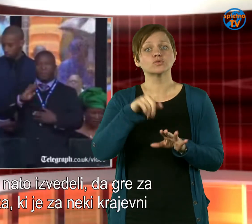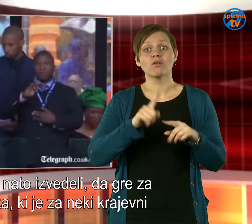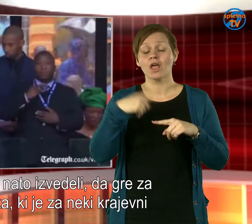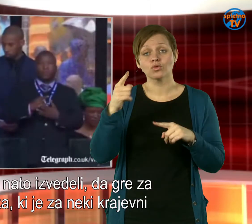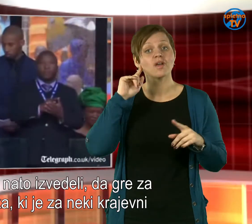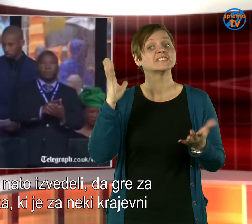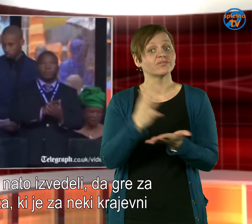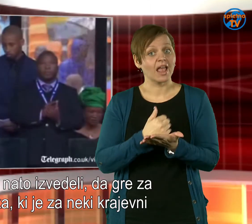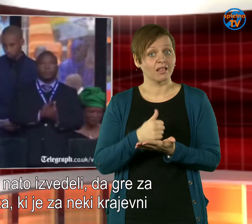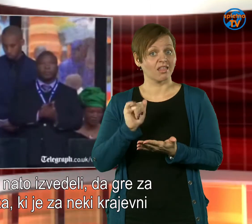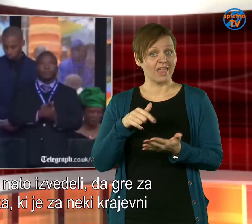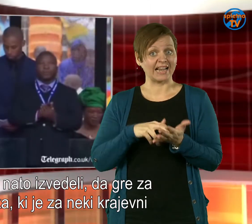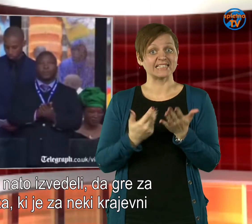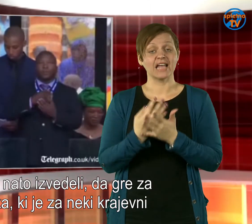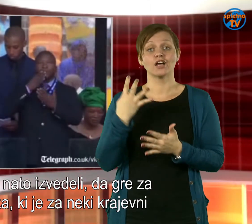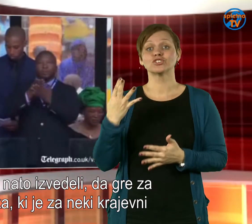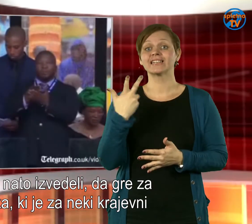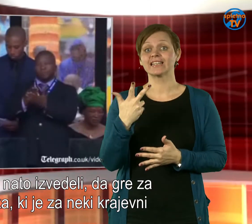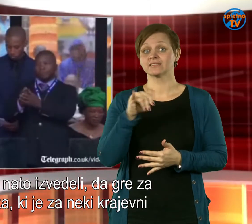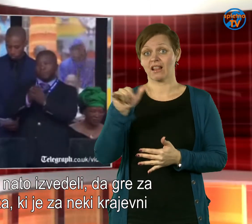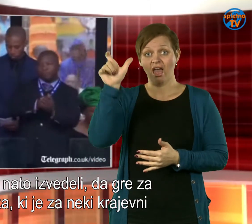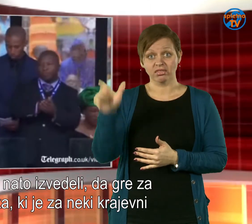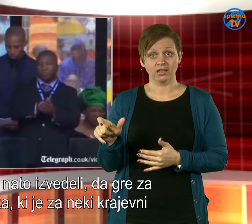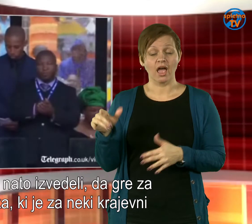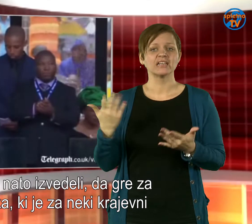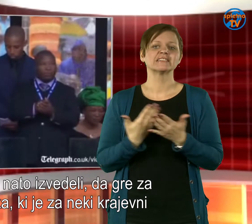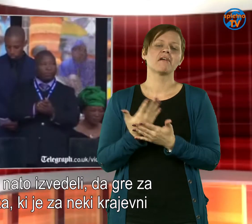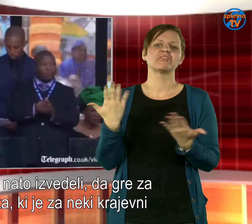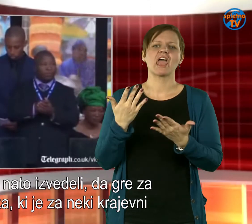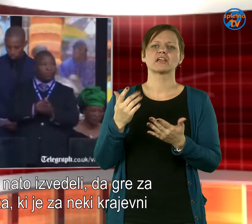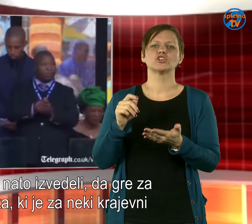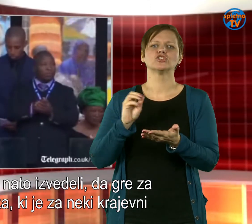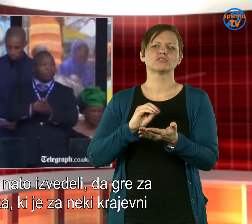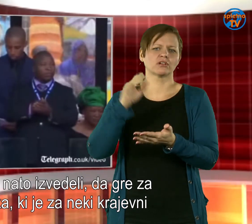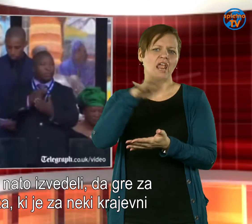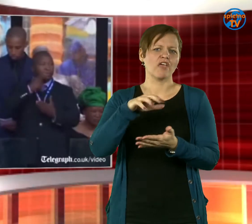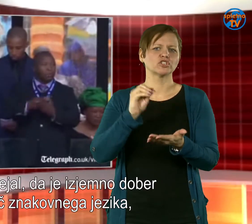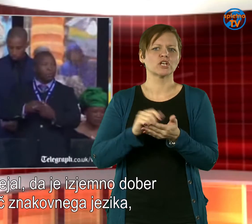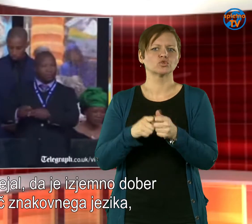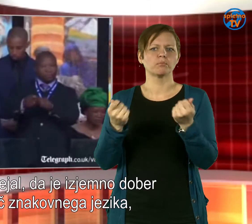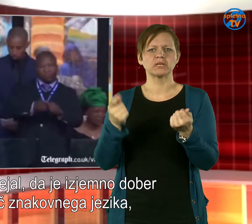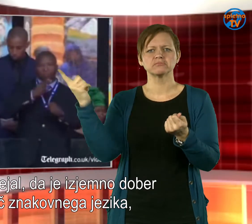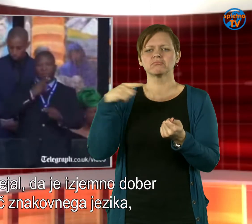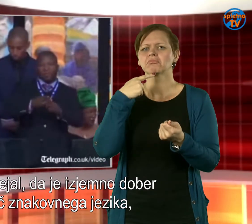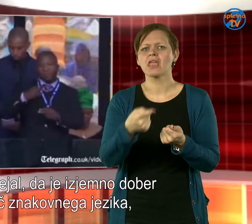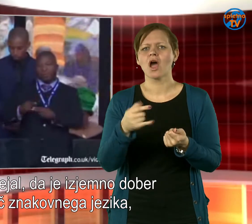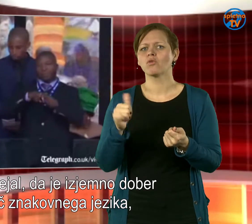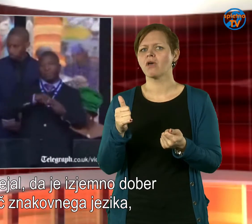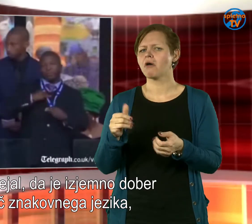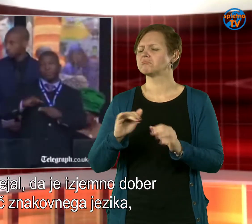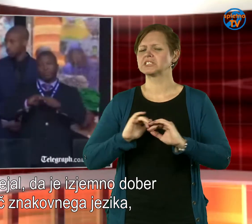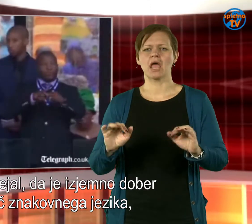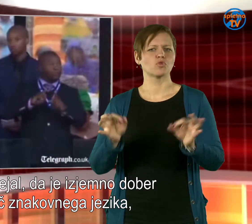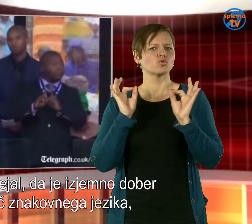Mediji so nato izvedeli, da gre za 34-letnika, ki je za neki krajevni časopis dejal, da je izjemno dober tolmač